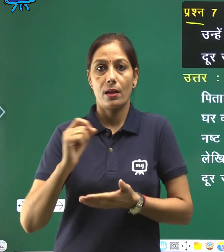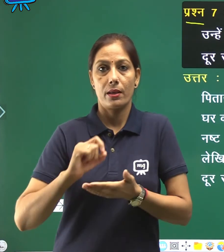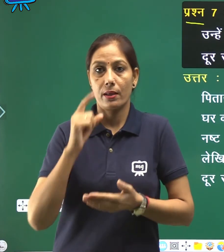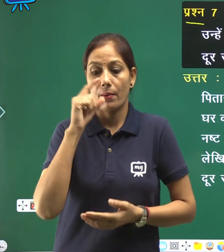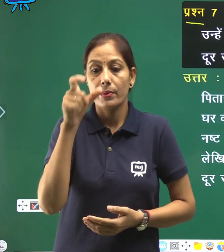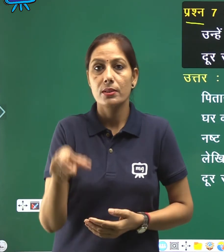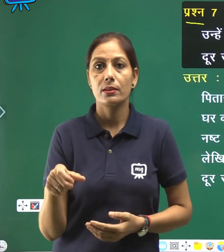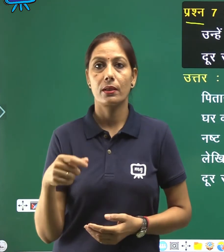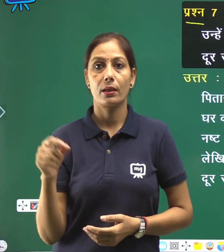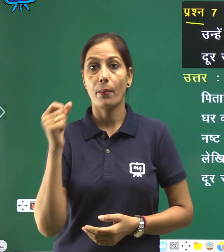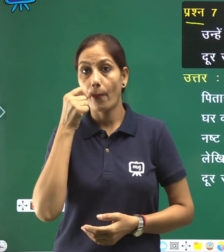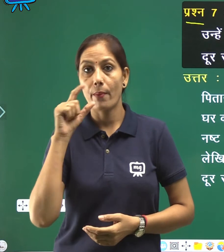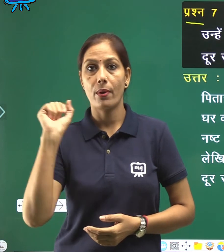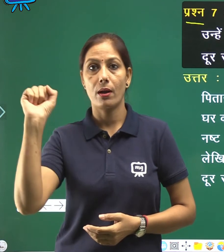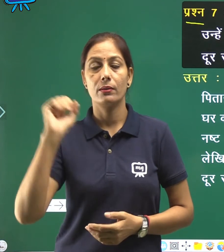लेखिका के पिताजी